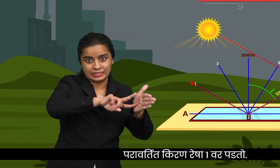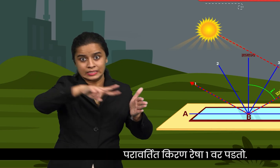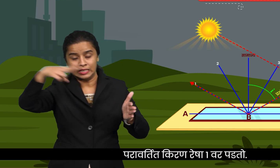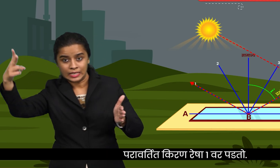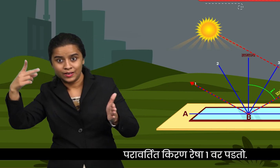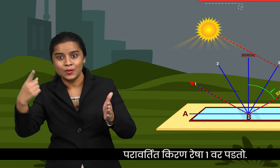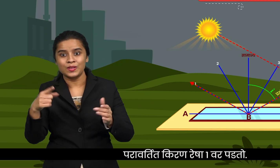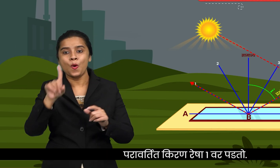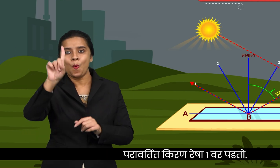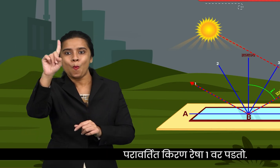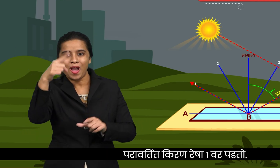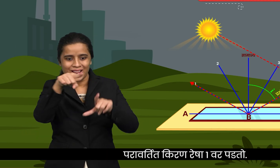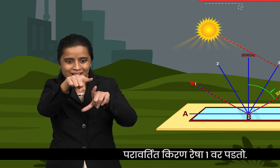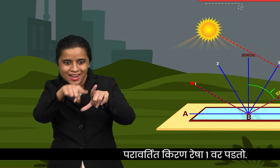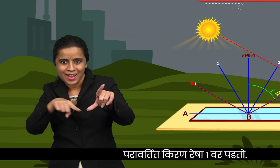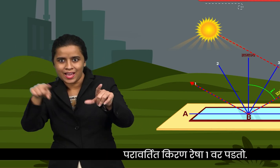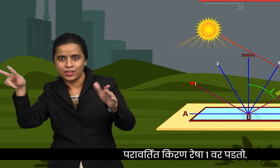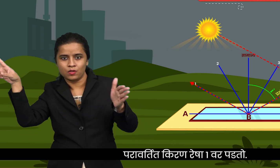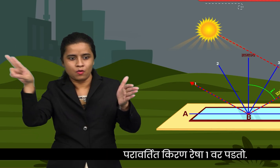परावर्तित किरण रेषा 1 वर पडतो.